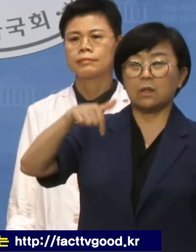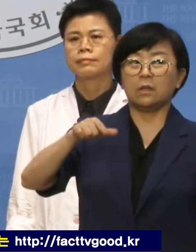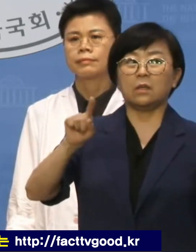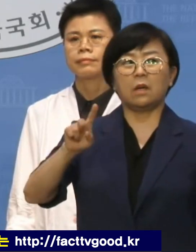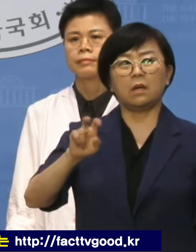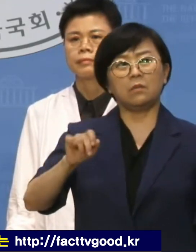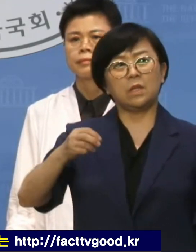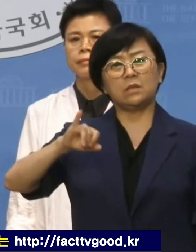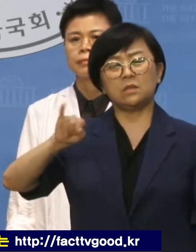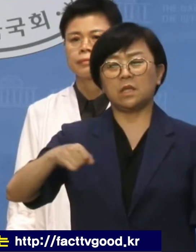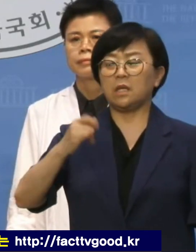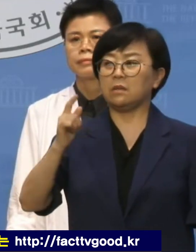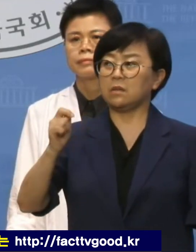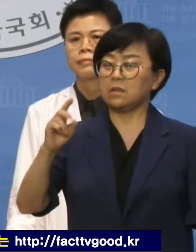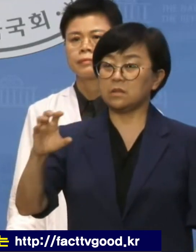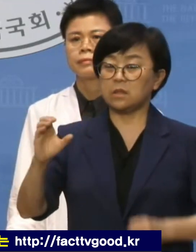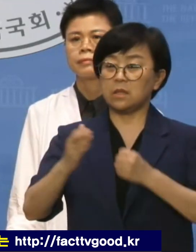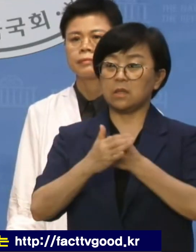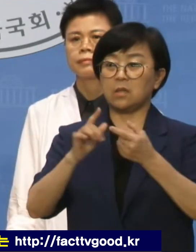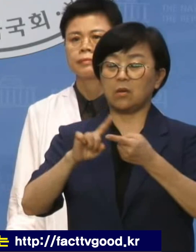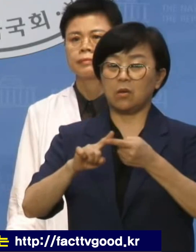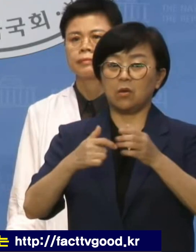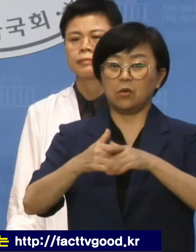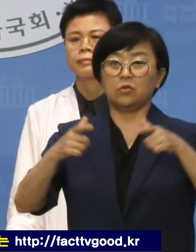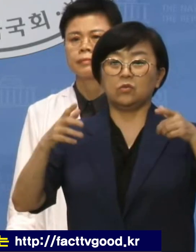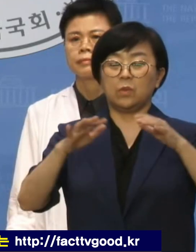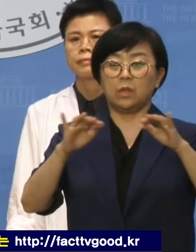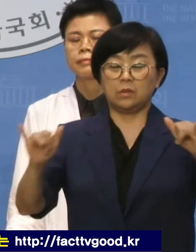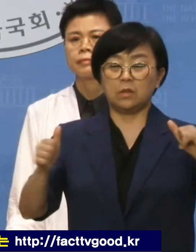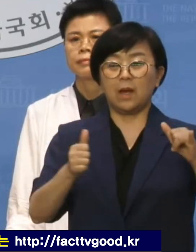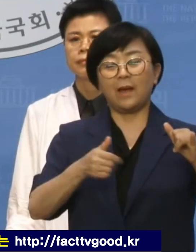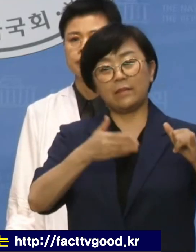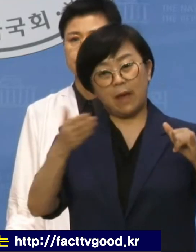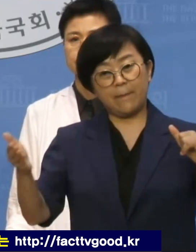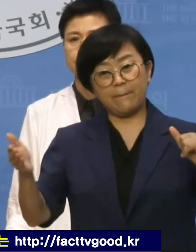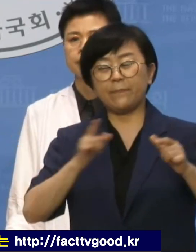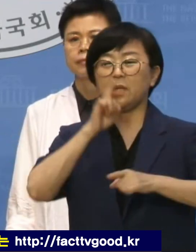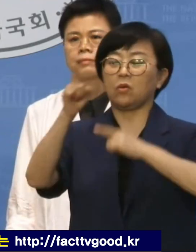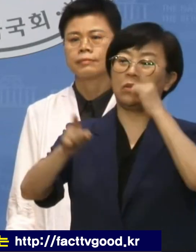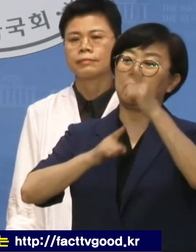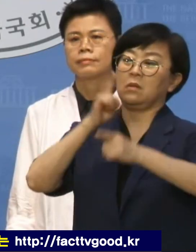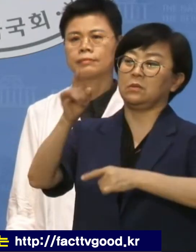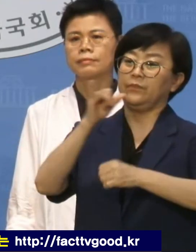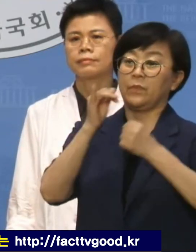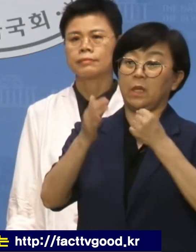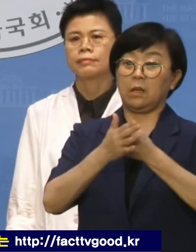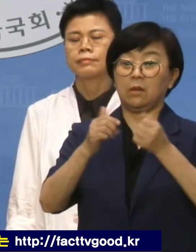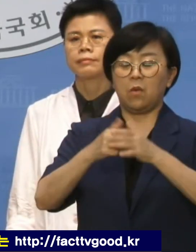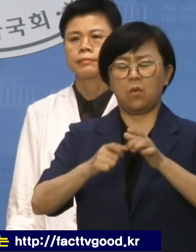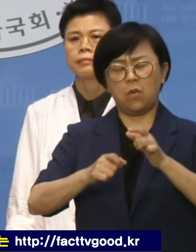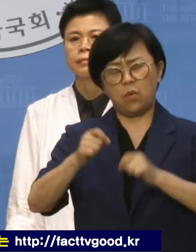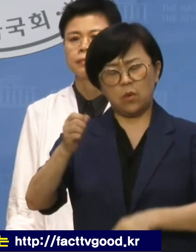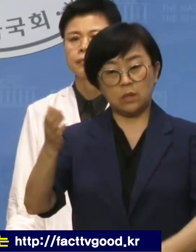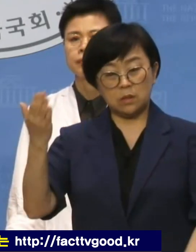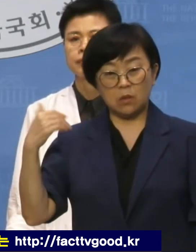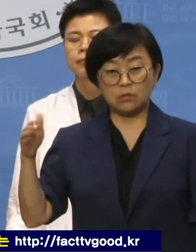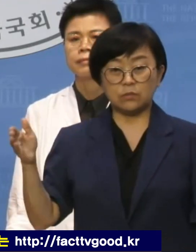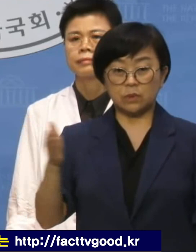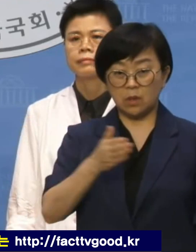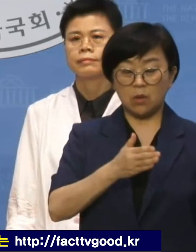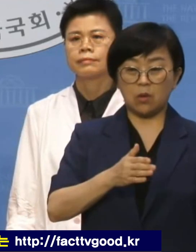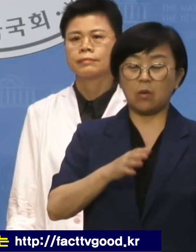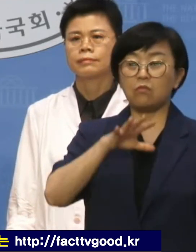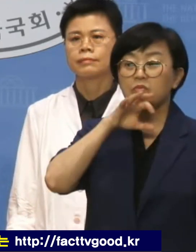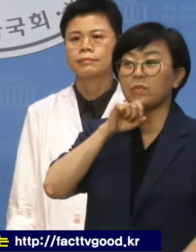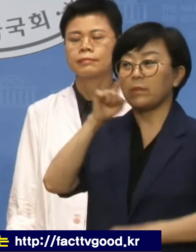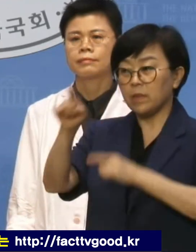JCT를 변경해달라는 하남 가밀지구 주민들 수만 명의 줄기찬 민원이 있었는데 이건 수년간 정말 이분들이